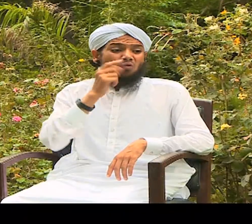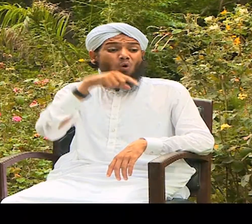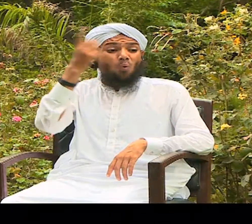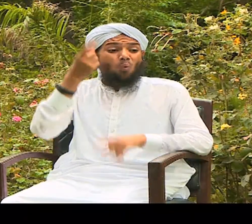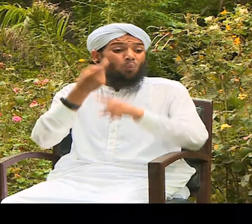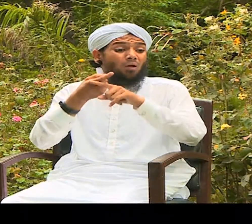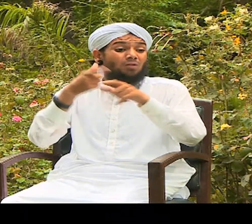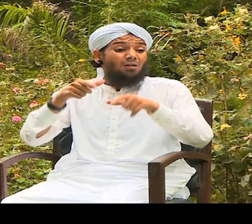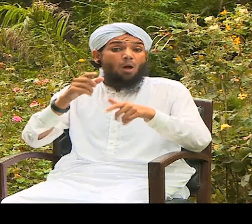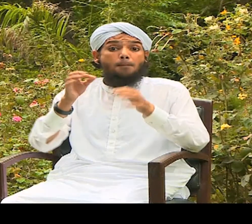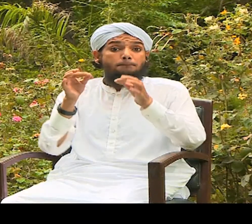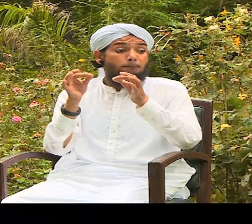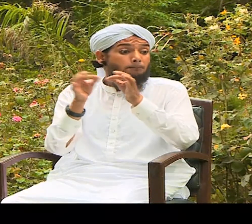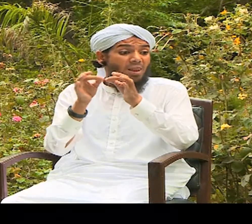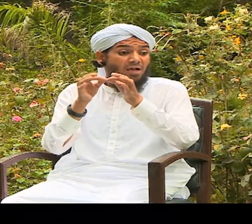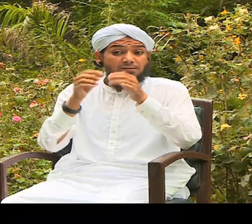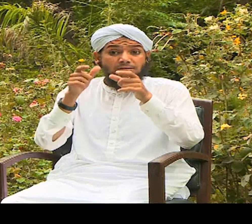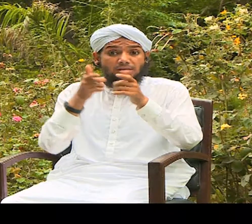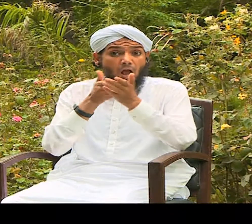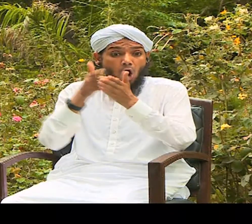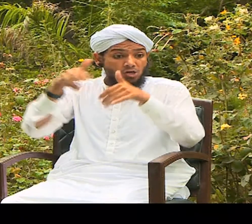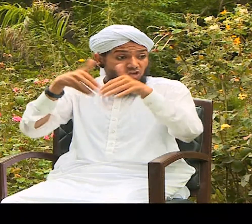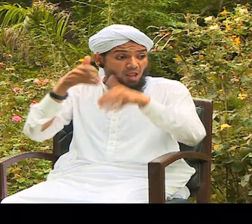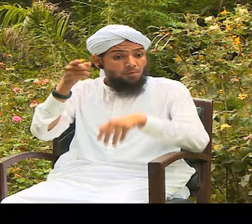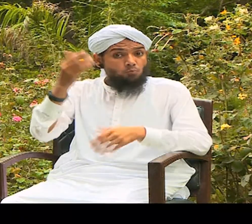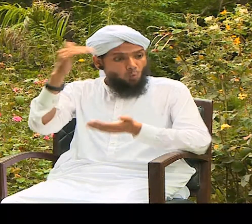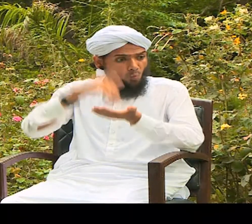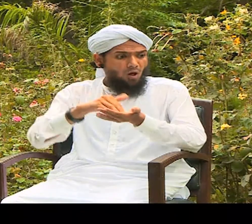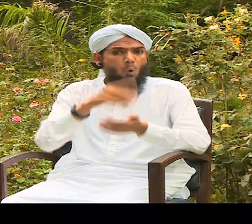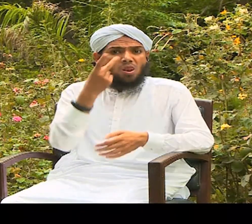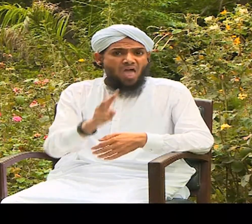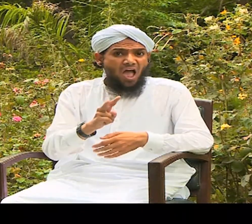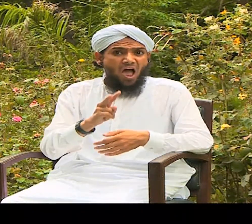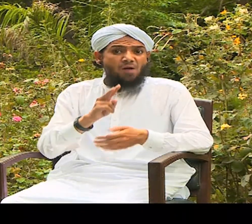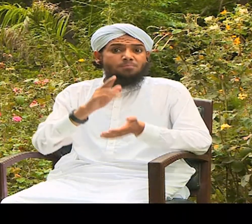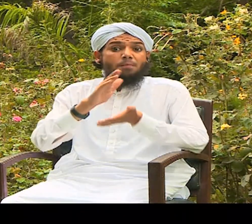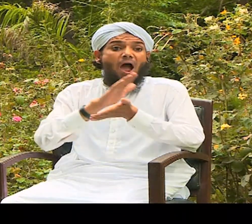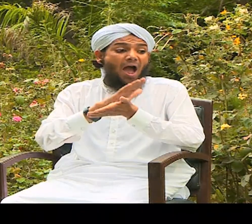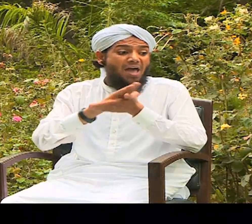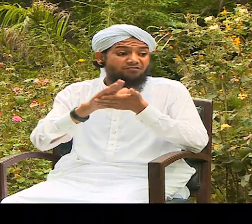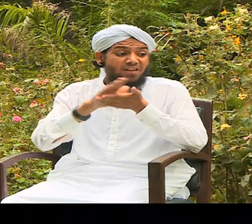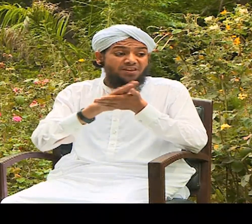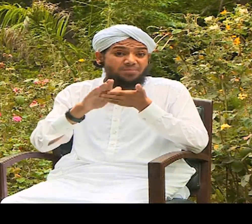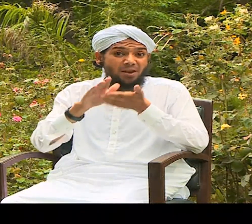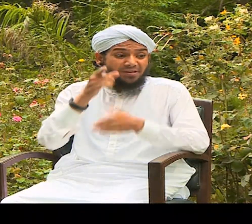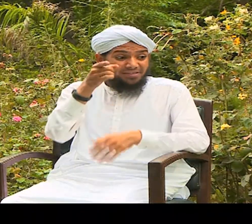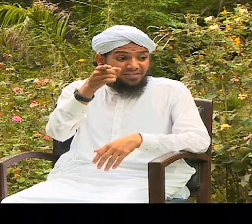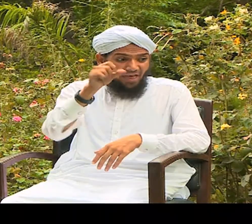وہ تو خراسان کا ایک شخص ہے جو بلخ شہر میں رہتا ہے۔ اس کا نام محمد بن ہرون بلخی ہے۔